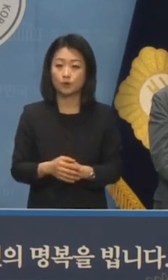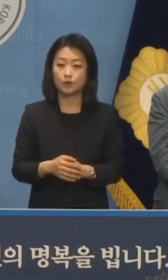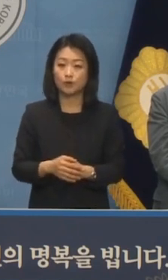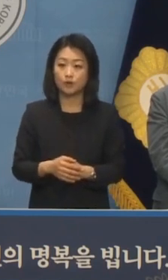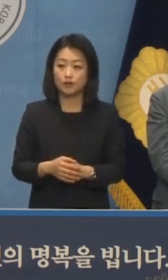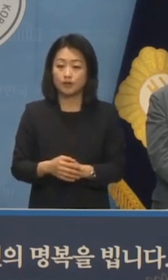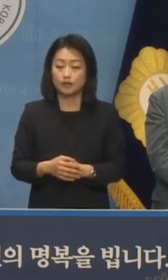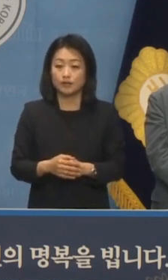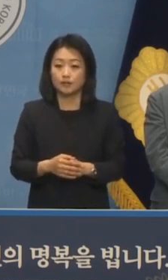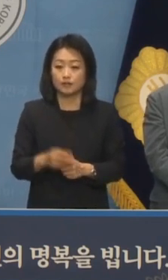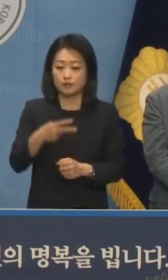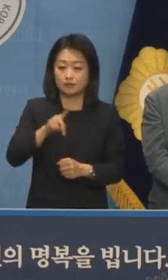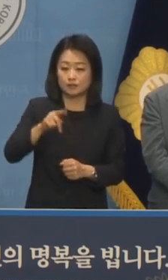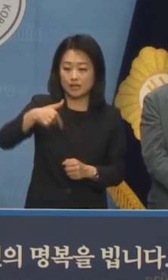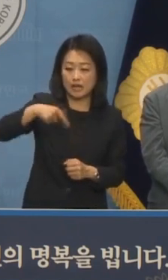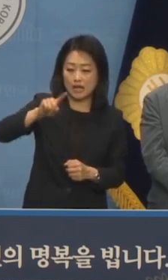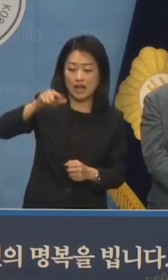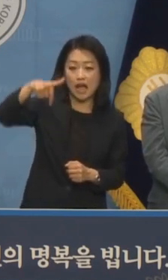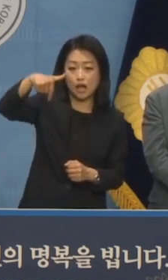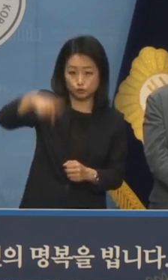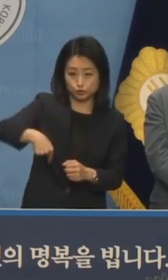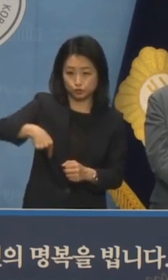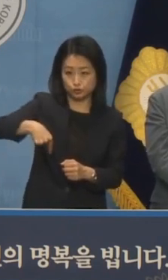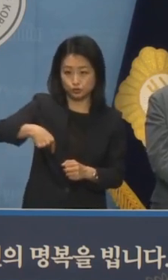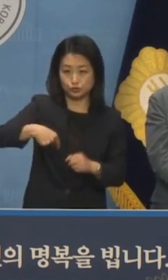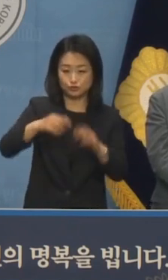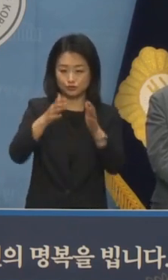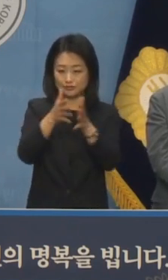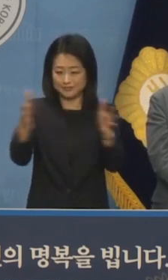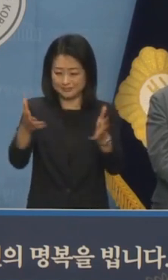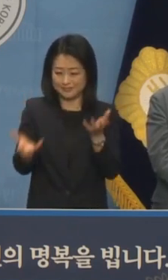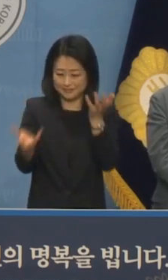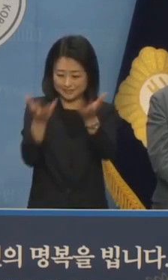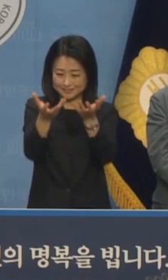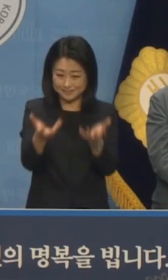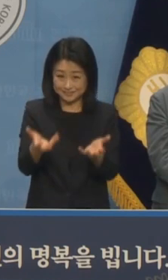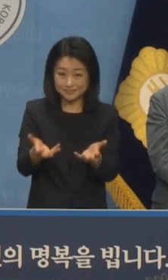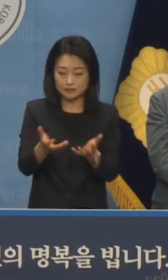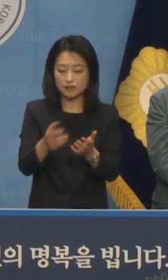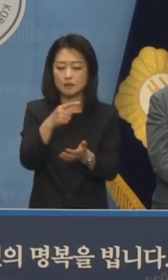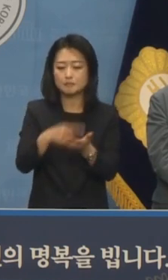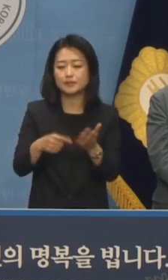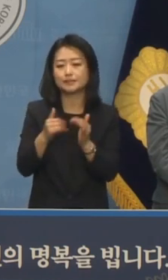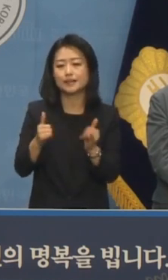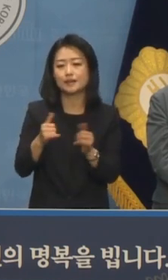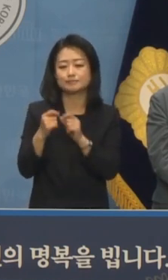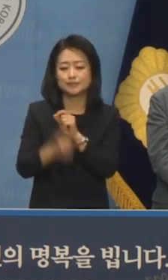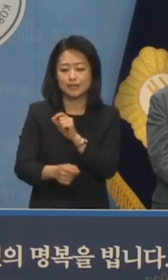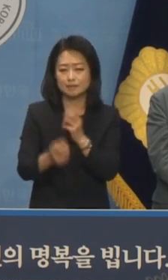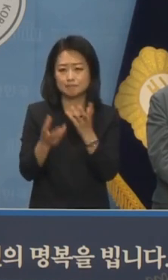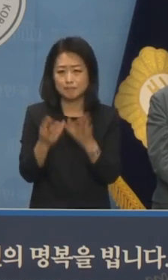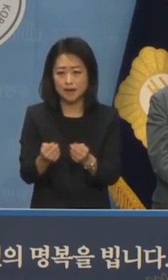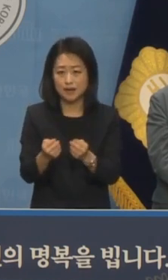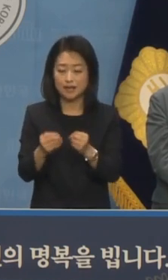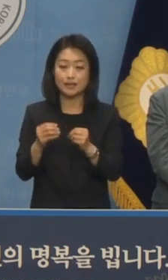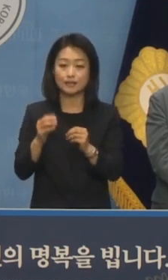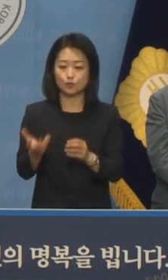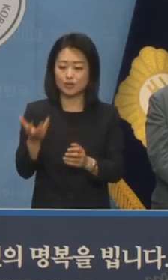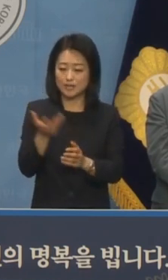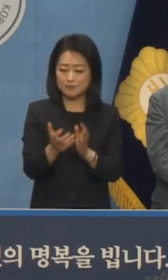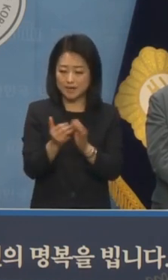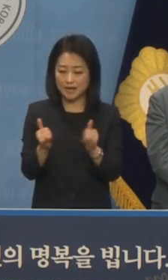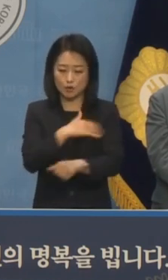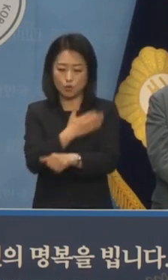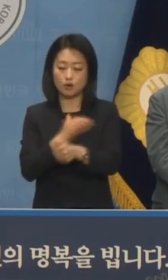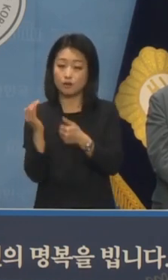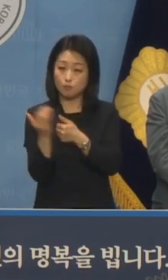다가구와 신탁의 사각지대 피해자들을 위해 지속적으로 논의하고 임차인의 권리 보호와 예방에